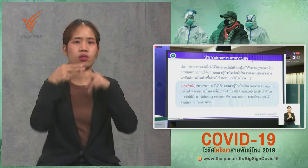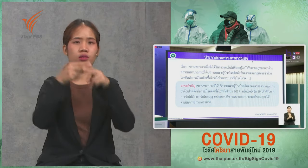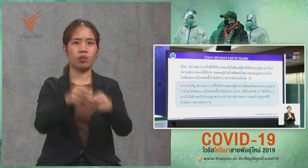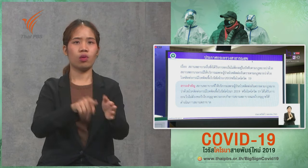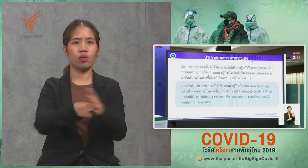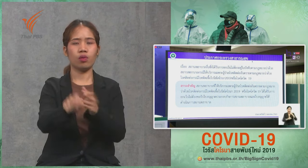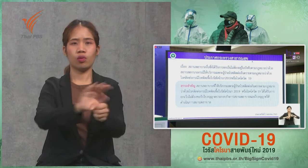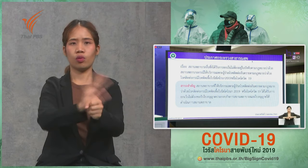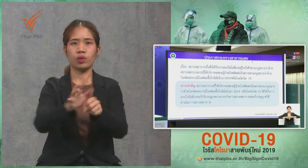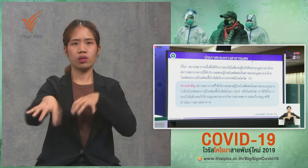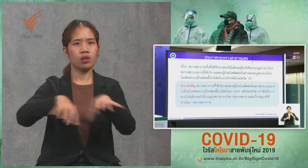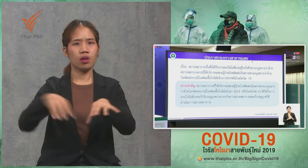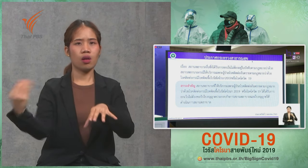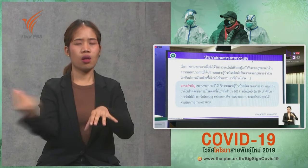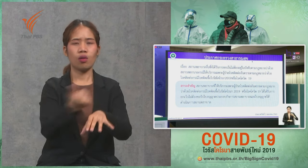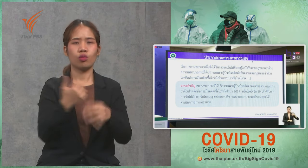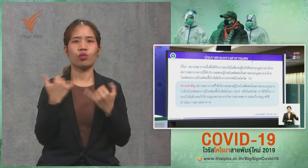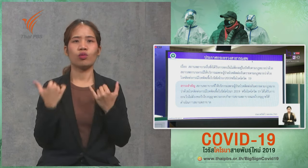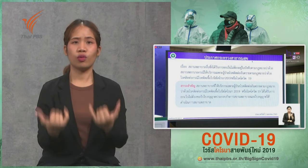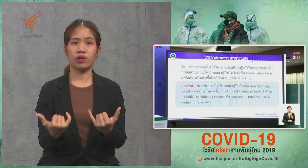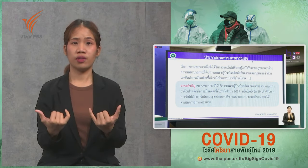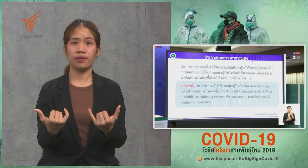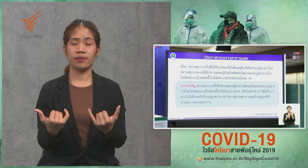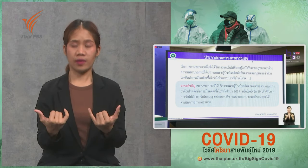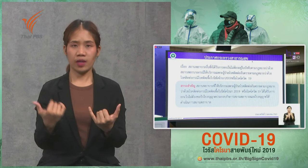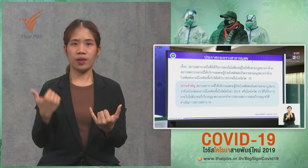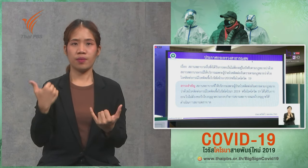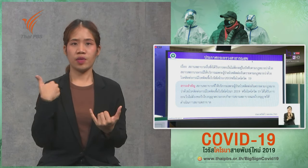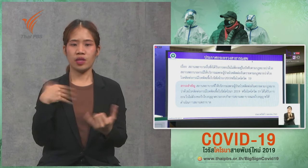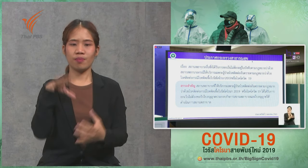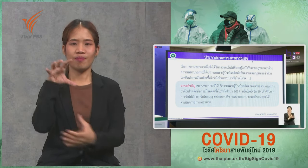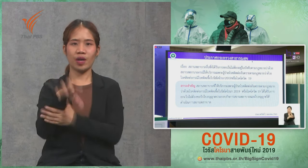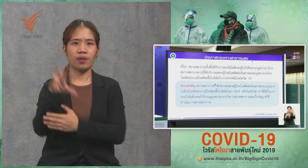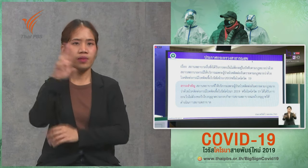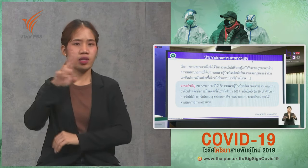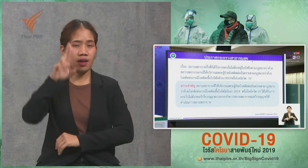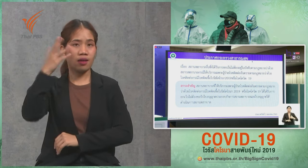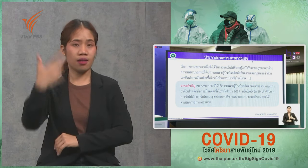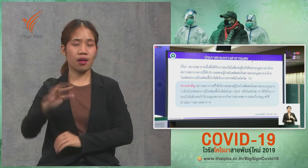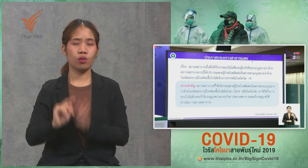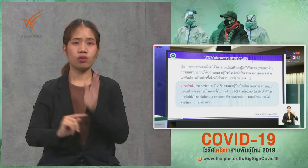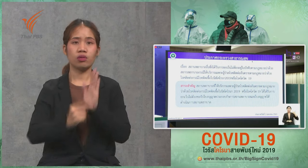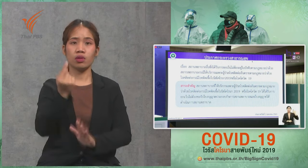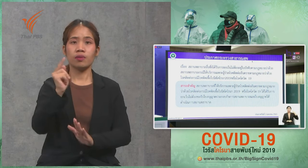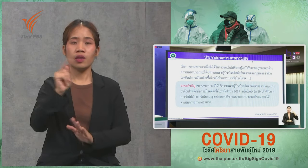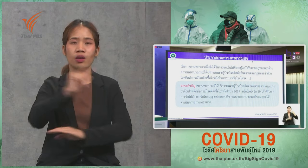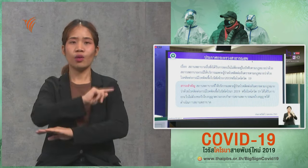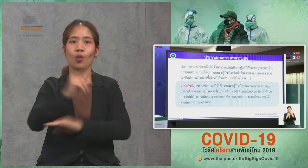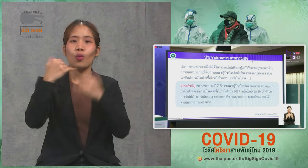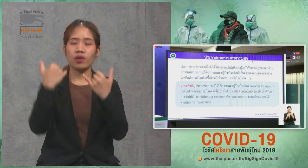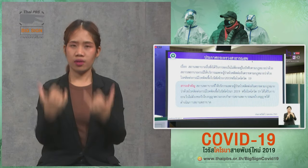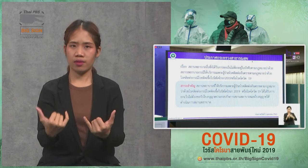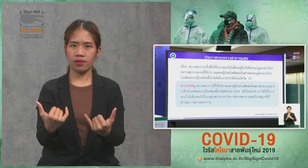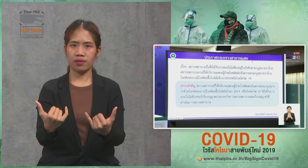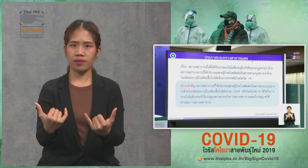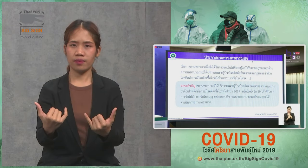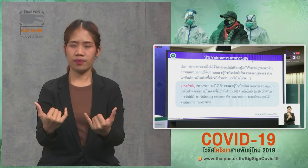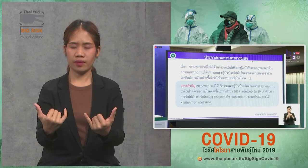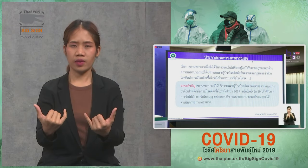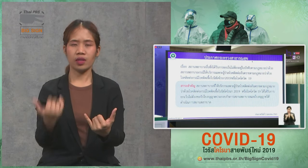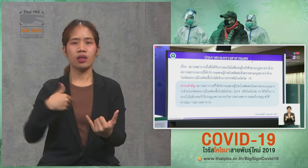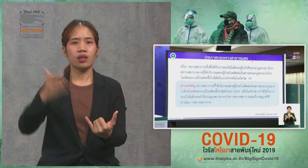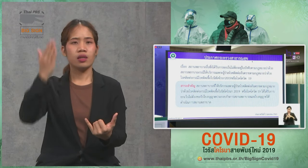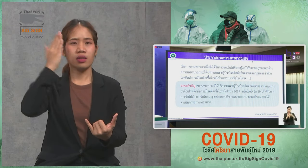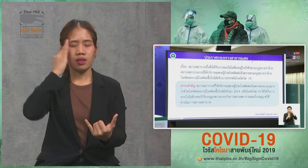ร็วนะครับขณะนี้มีผลบังคับแล้วนะครับตั้งแต่วันนี้นะครับก็ทราบว่ามีเอกช